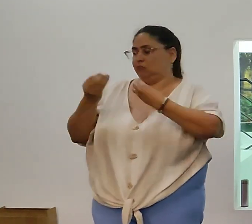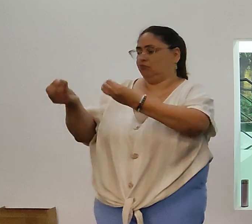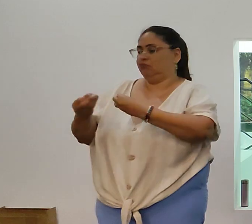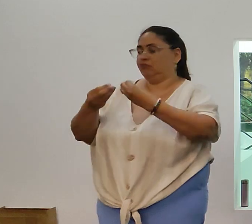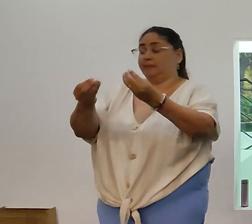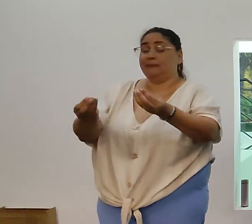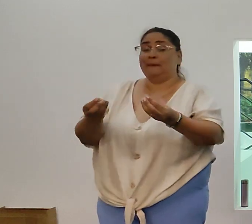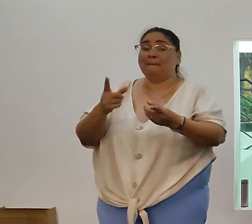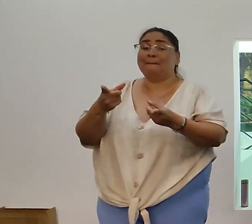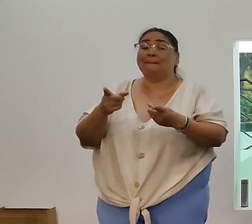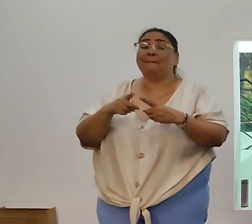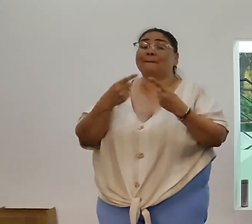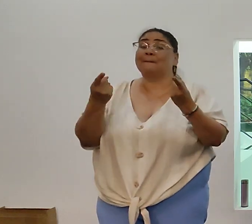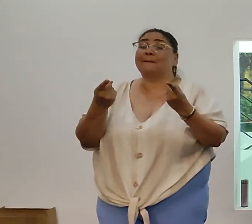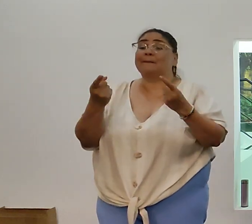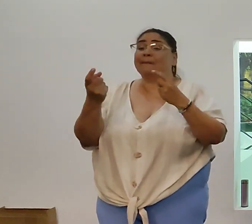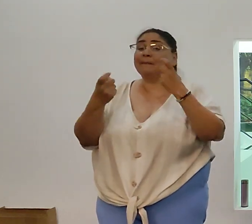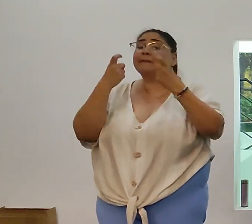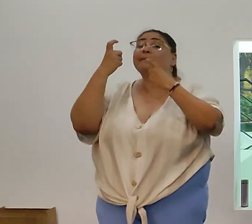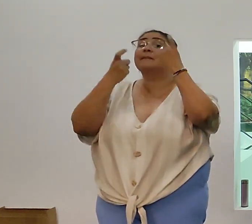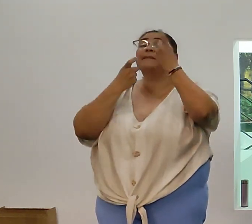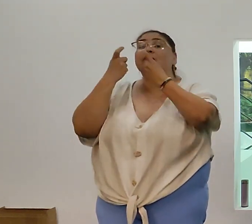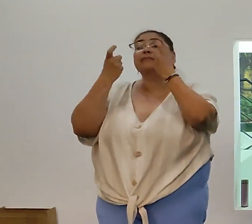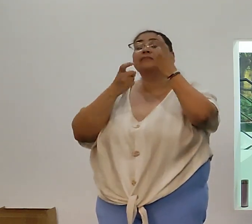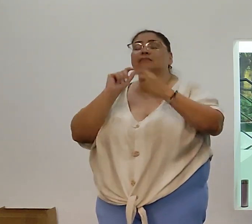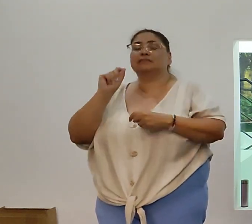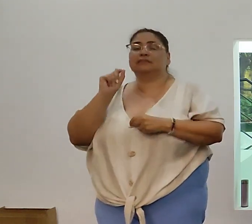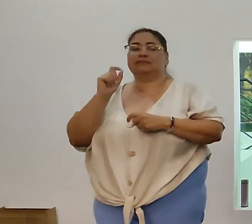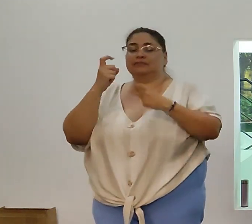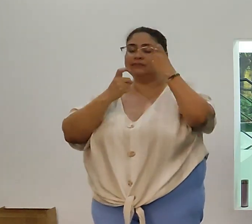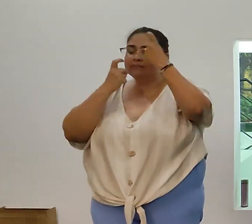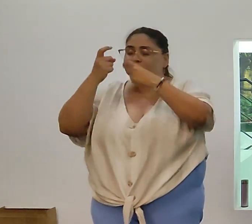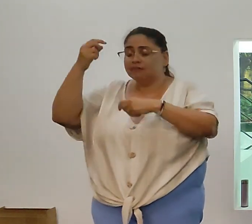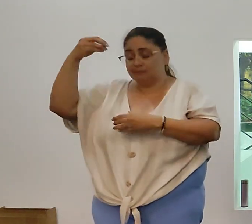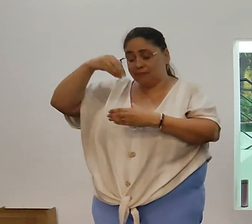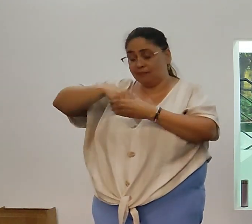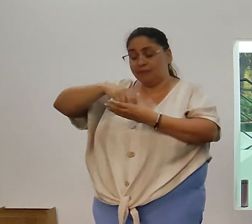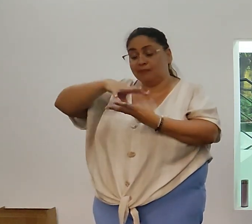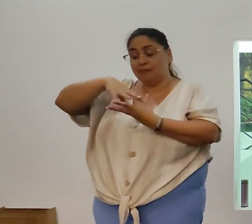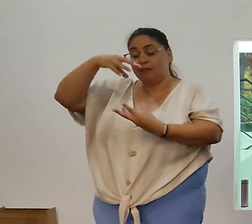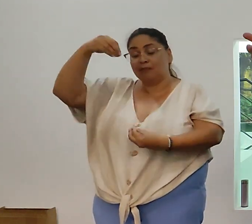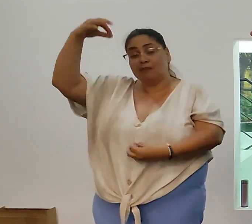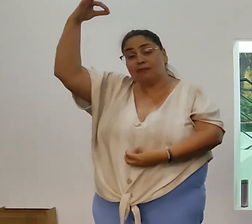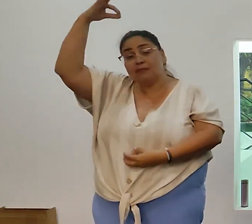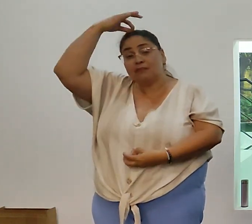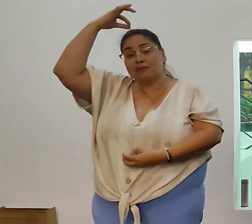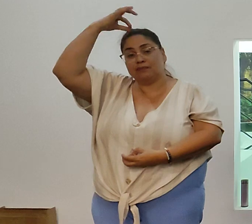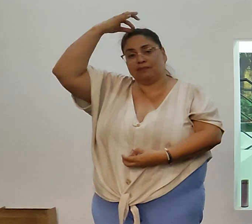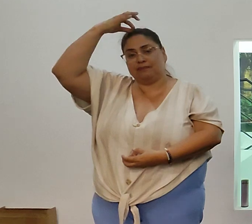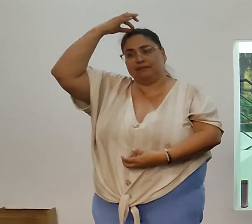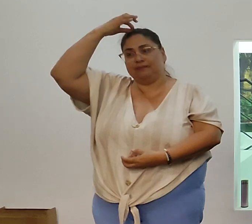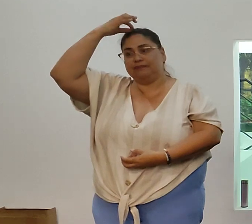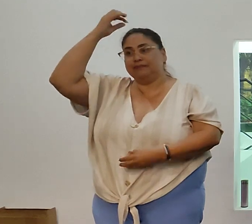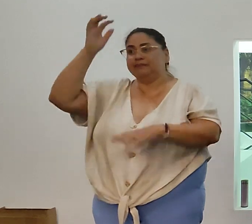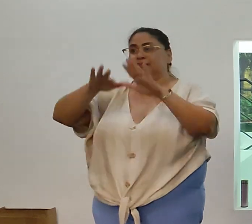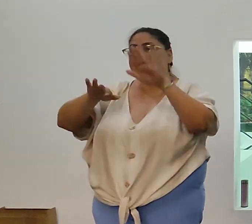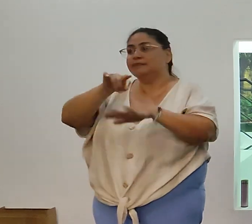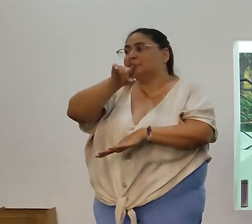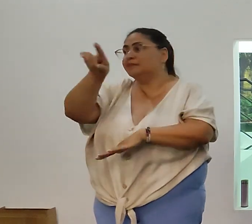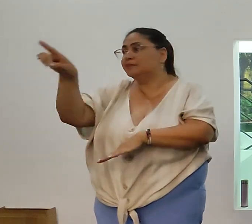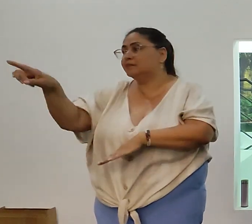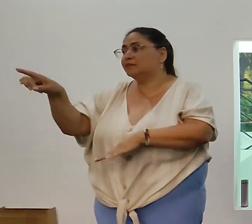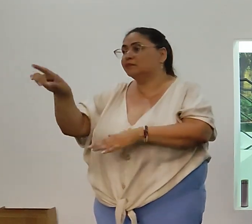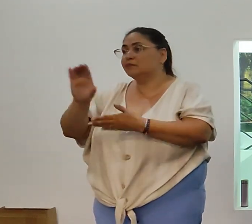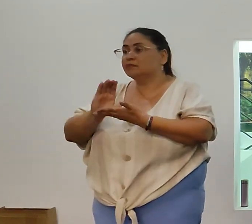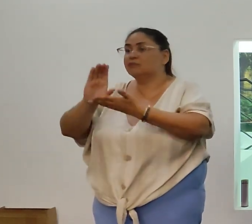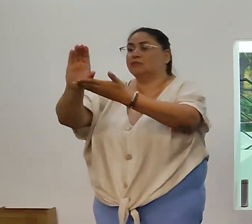Só que agora a preocupação mudou, porque agora a preocupação é outra, é com o espiritual. Até quando nós vamos ficar investindo